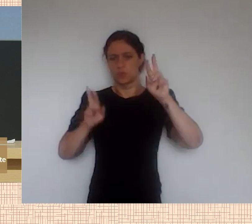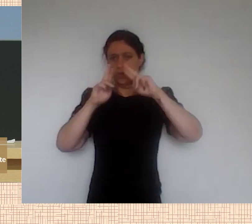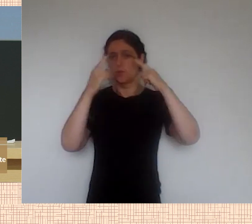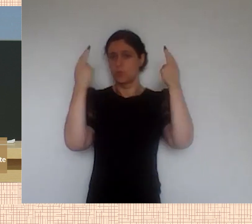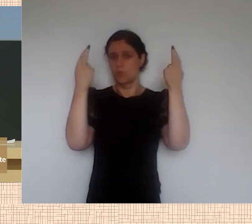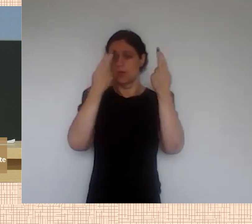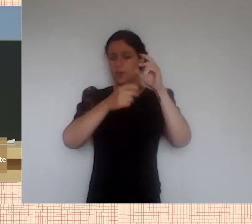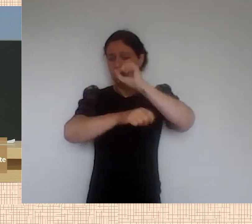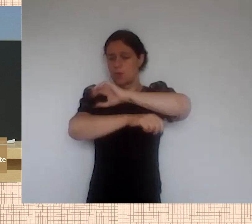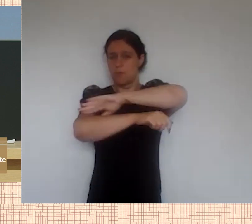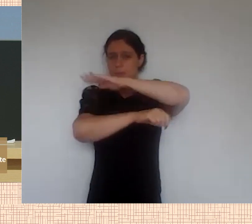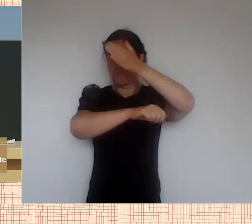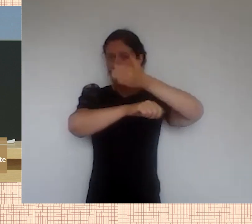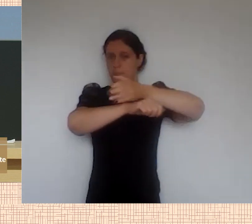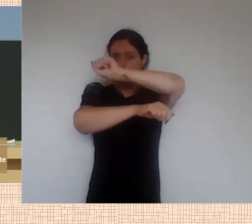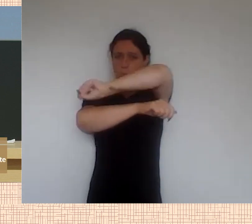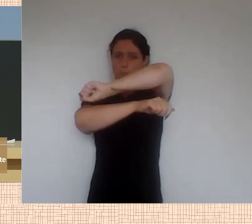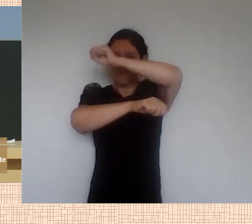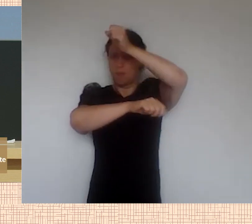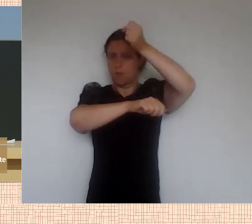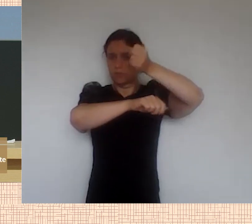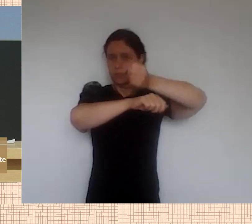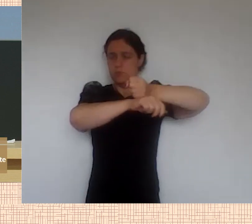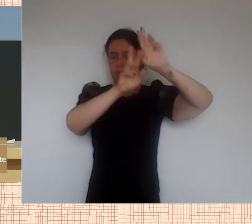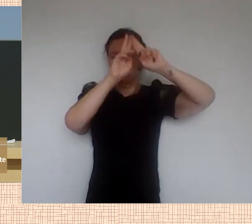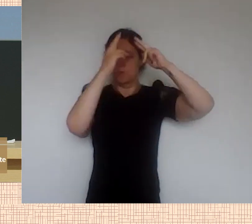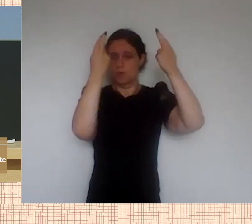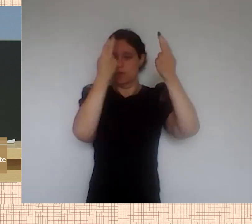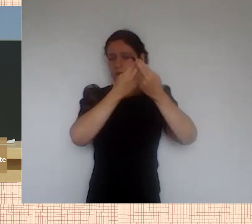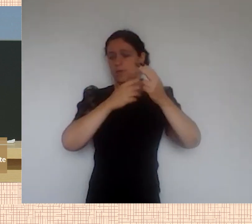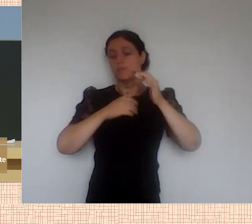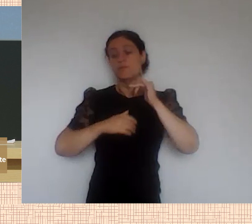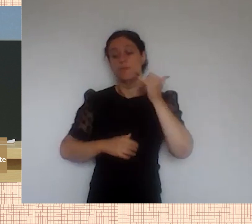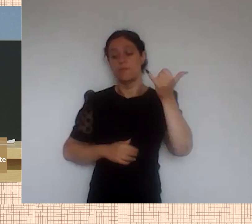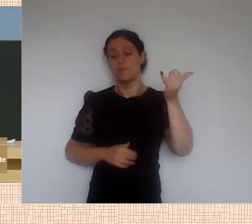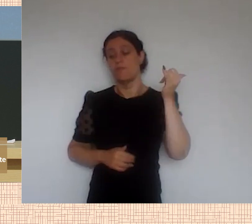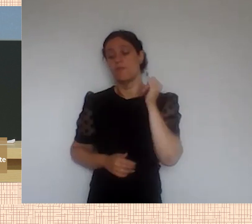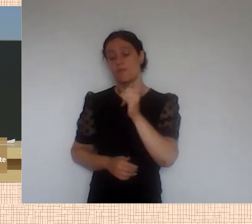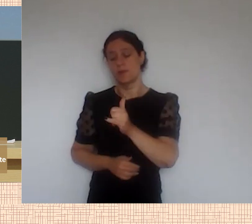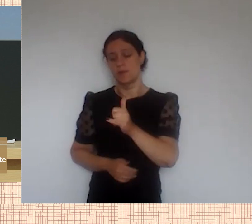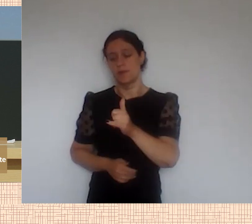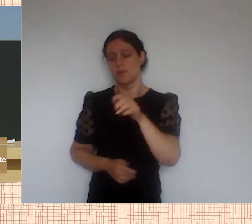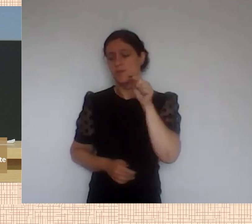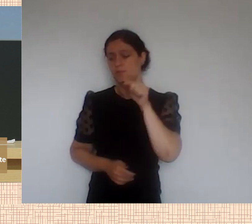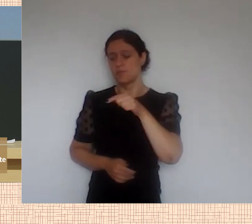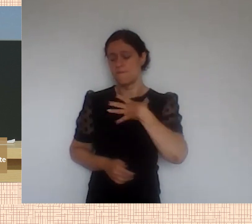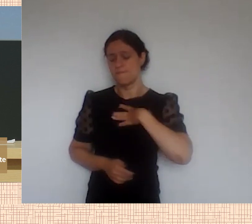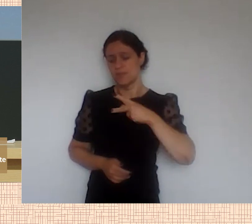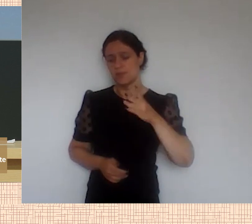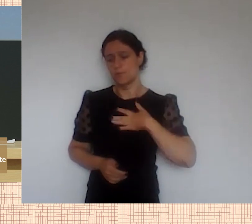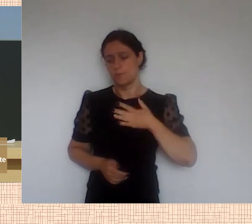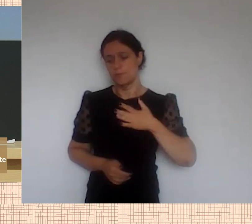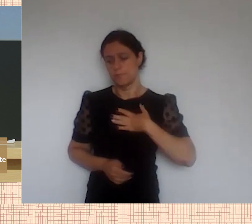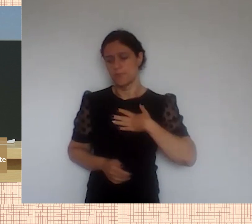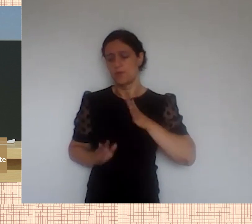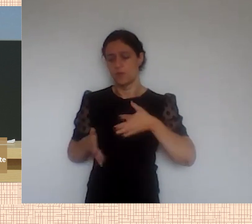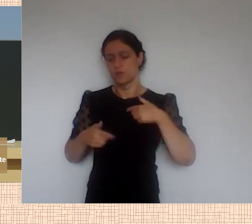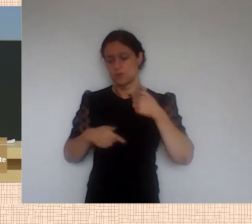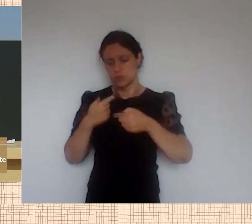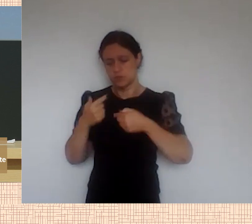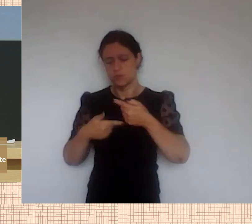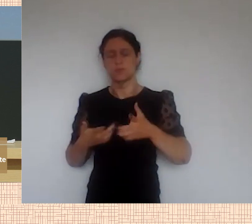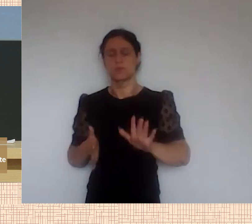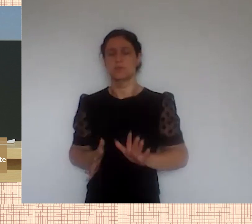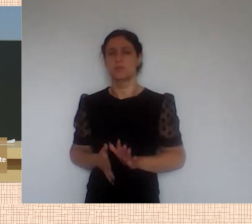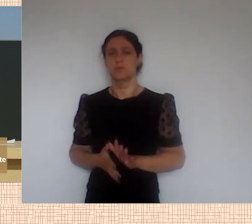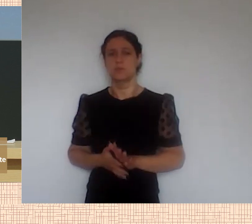Ele me disse: tu és o meu filho, eu hoje te gerei. Ele precisou gerar o filho